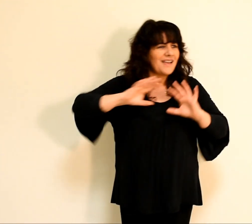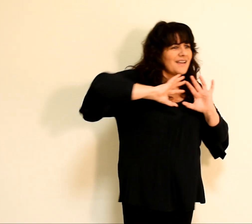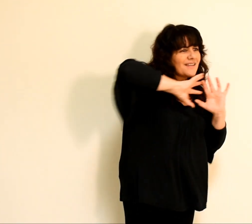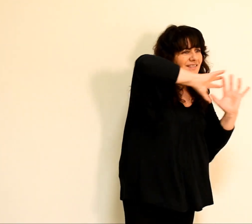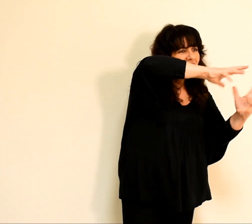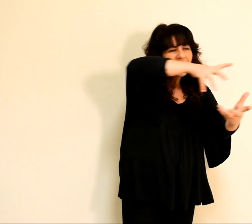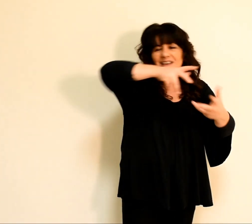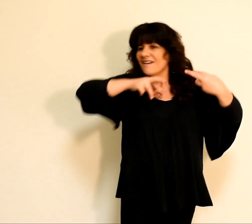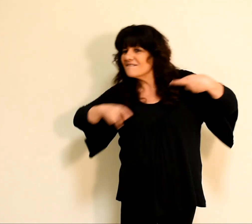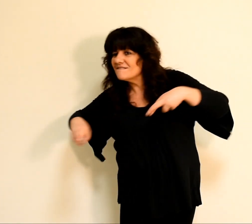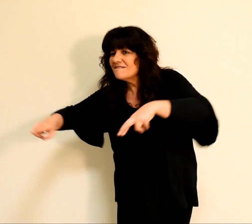terre.